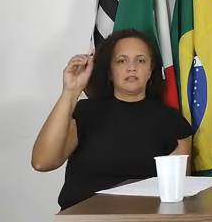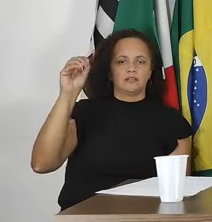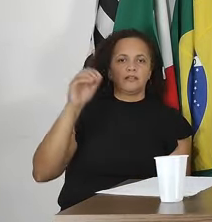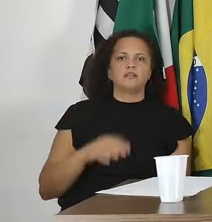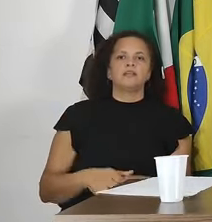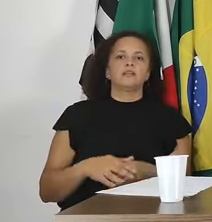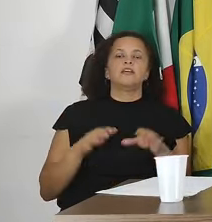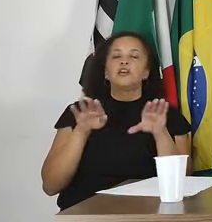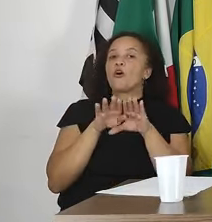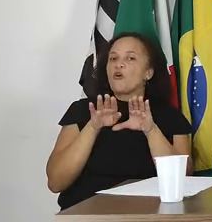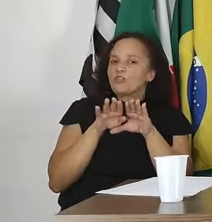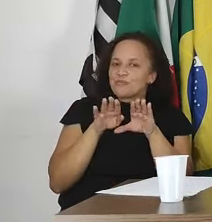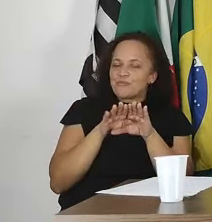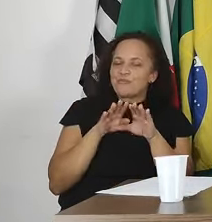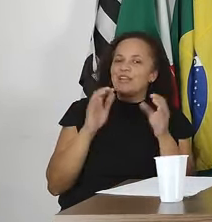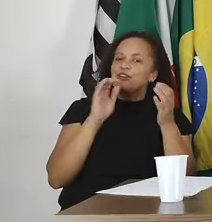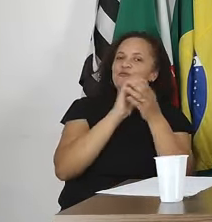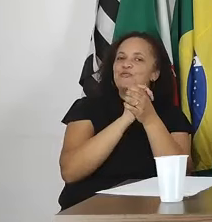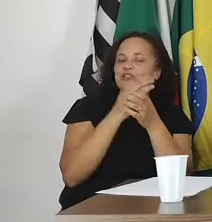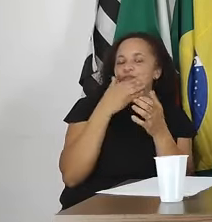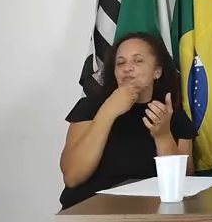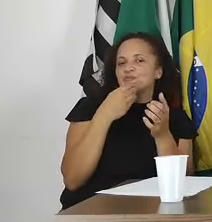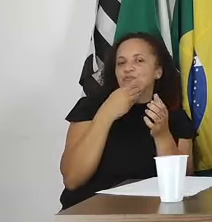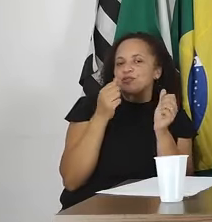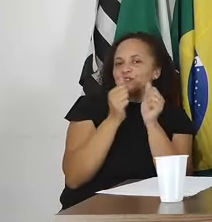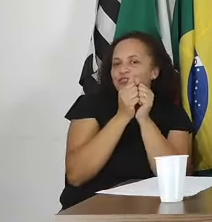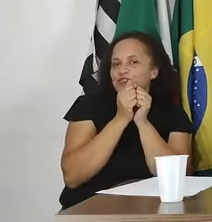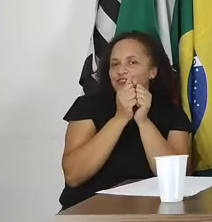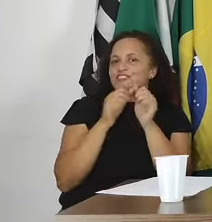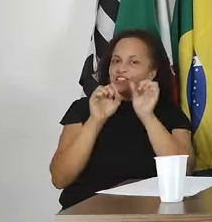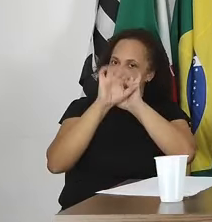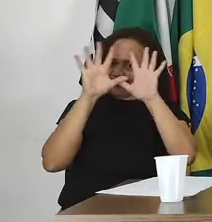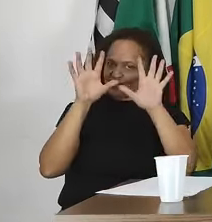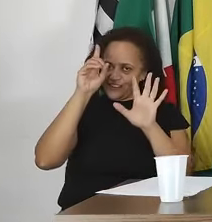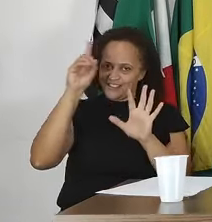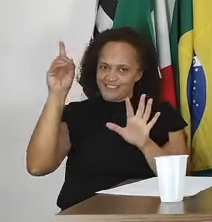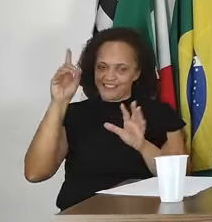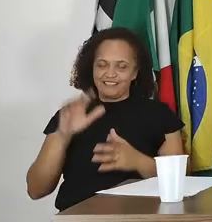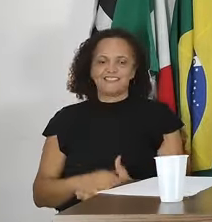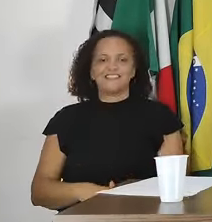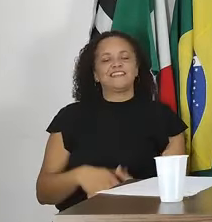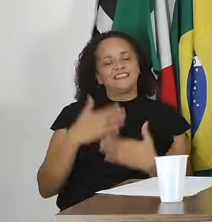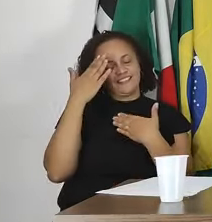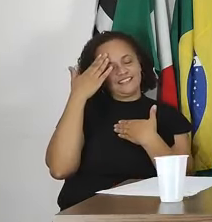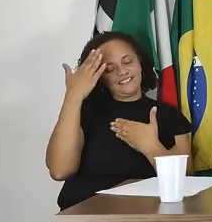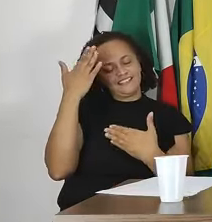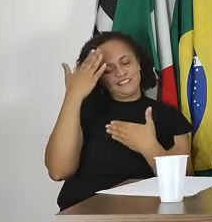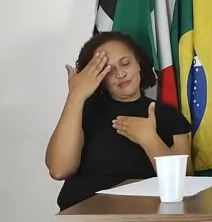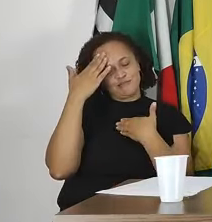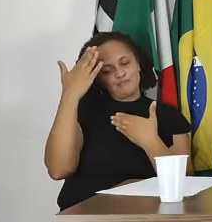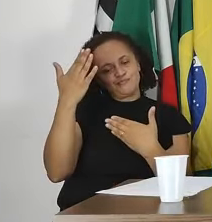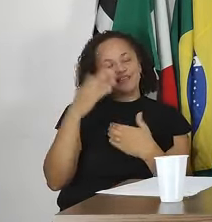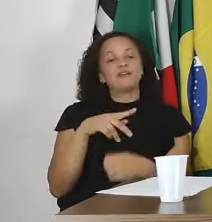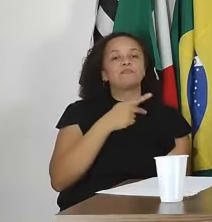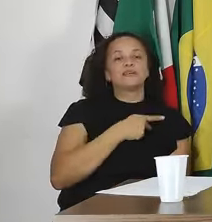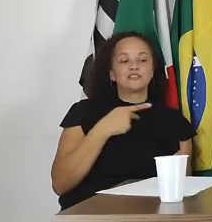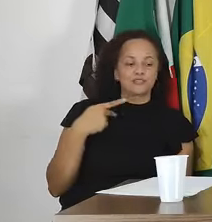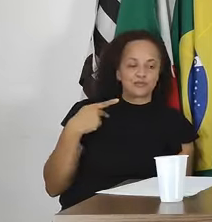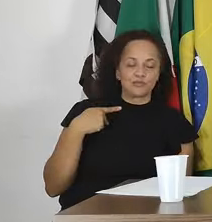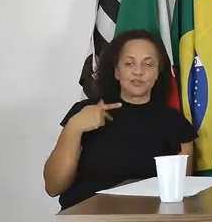meu marido hoje está aqui comigo, glória a Deus. E eu quero agradecer mais uma vez o pastor